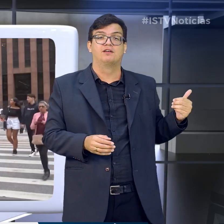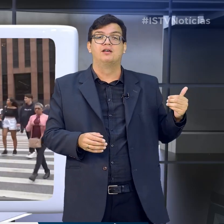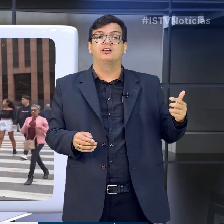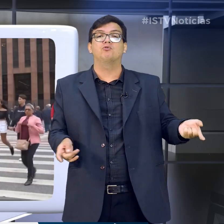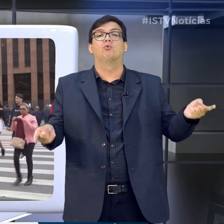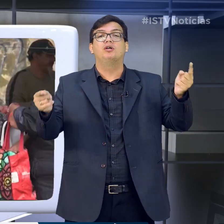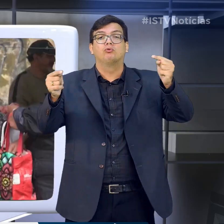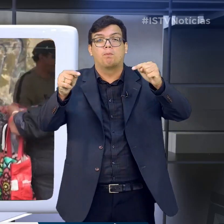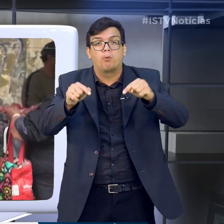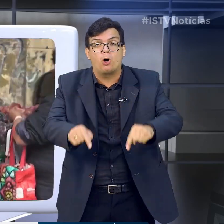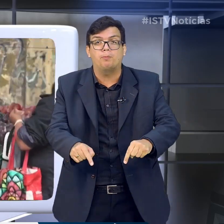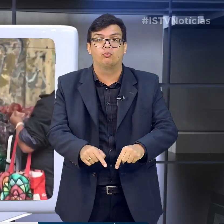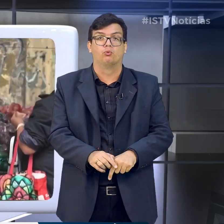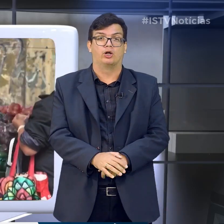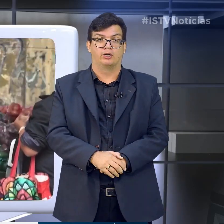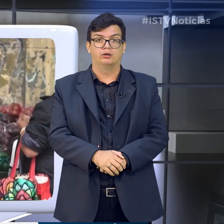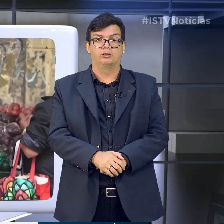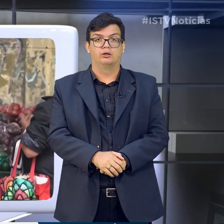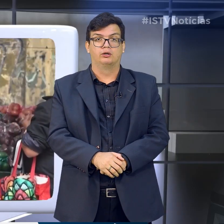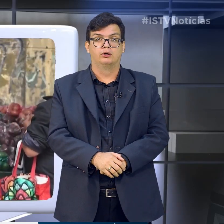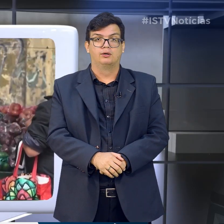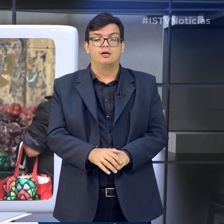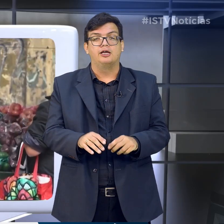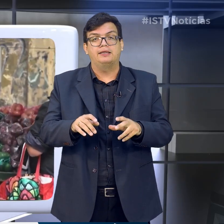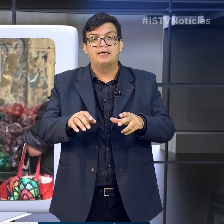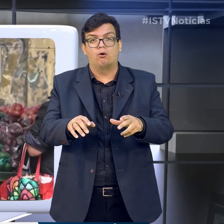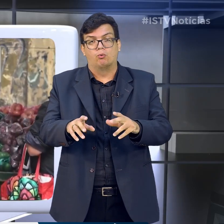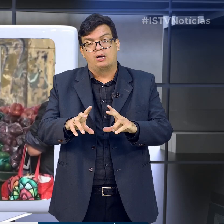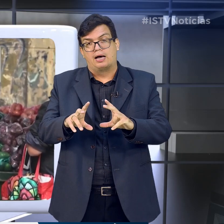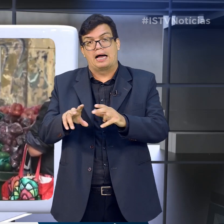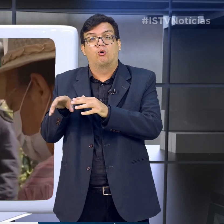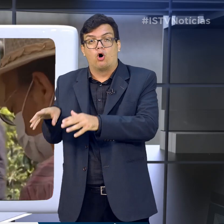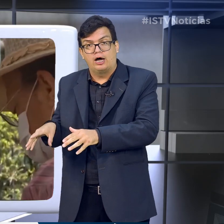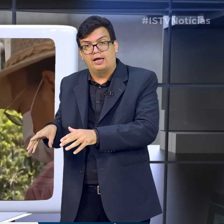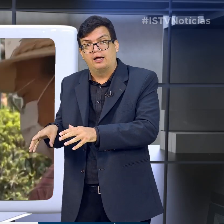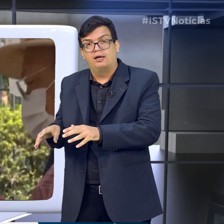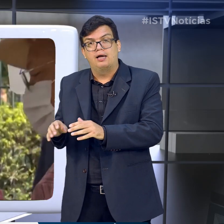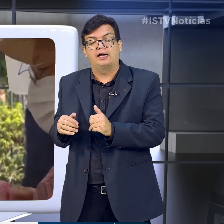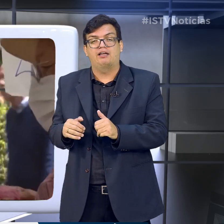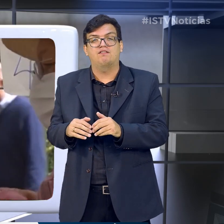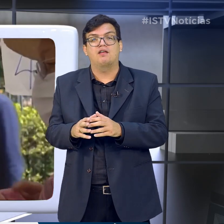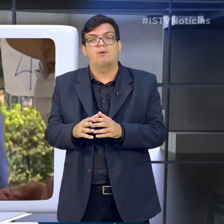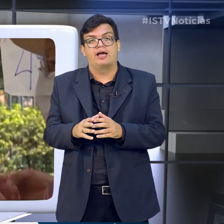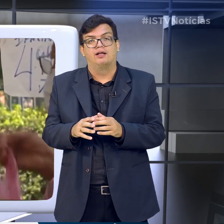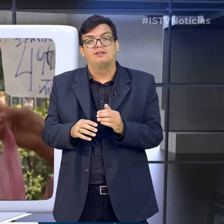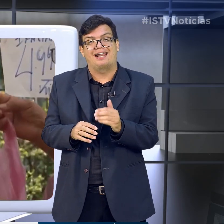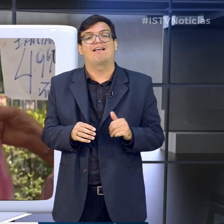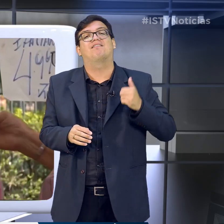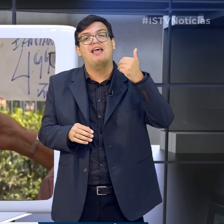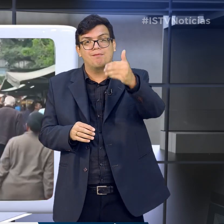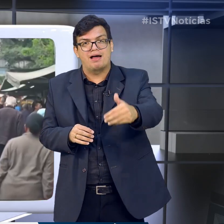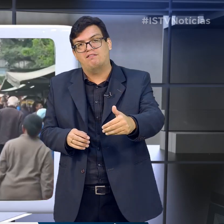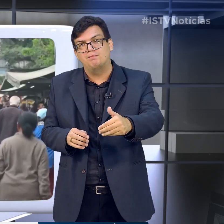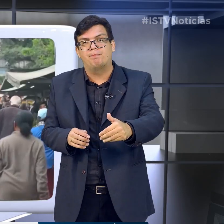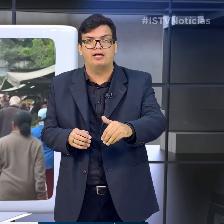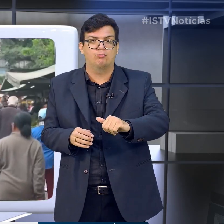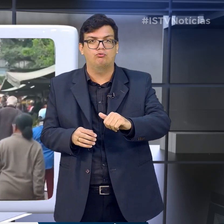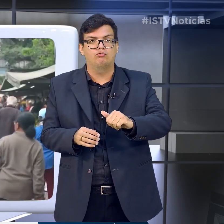incluindo do próprio Lula então agora a questão é trazer mais empregos